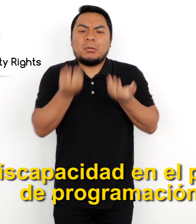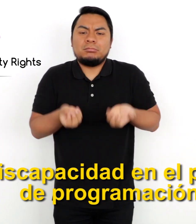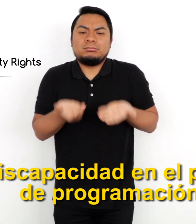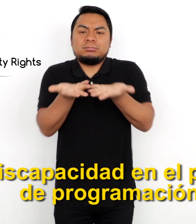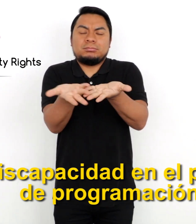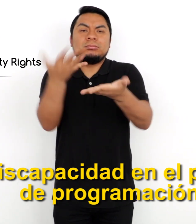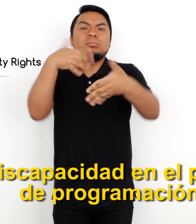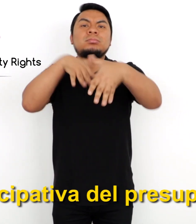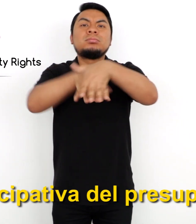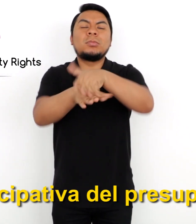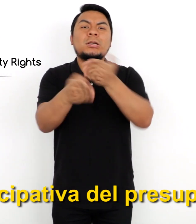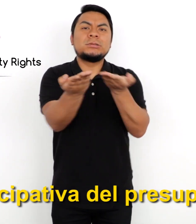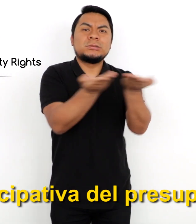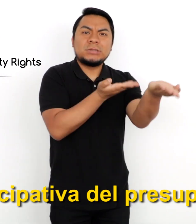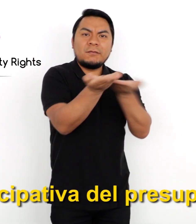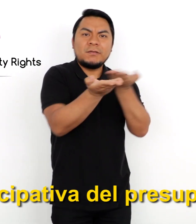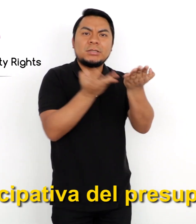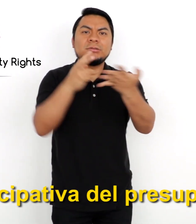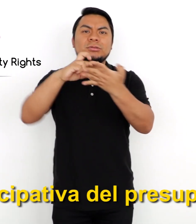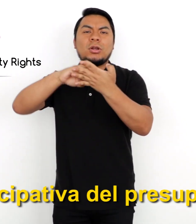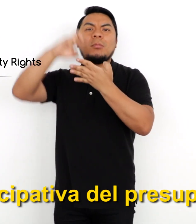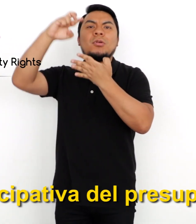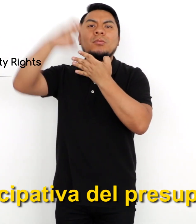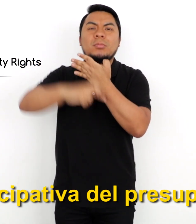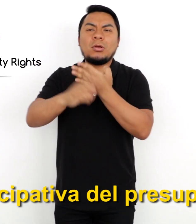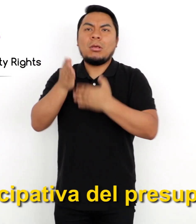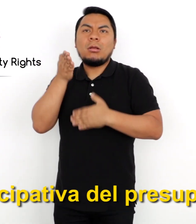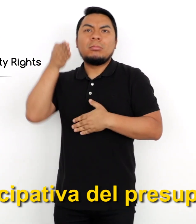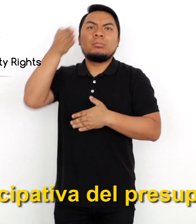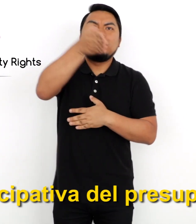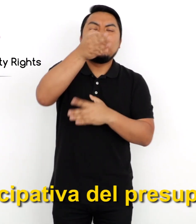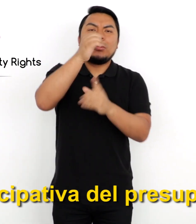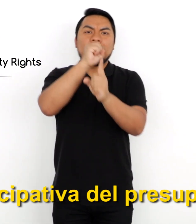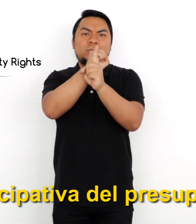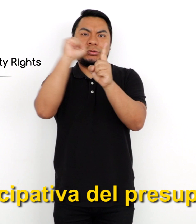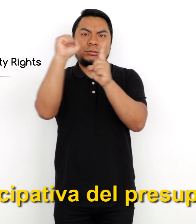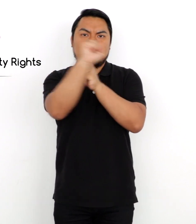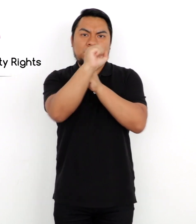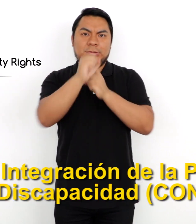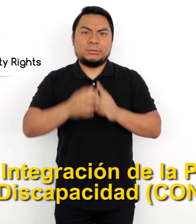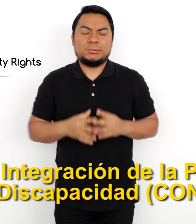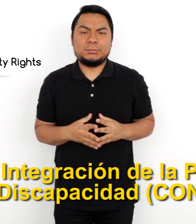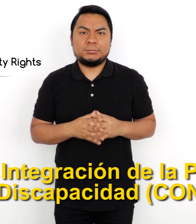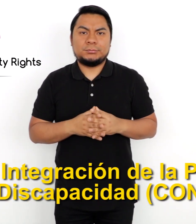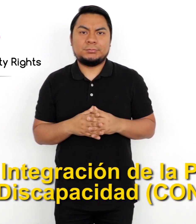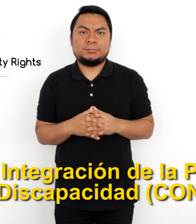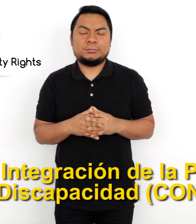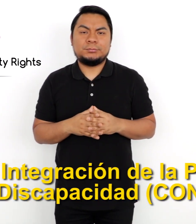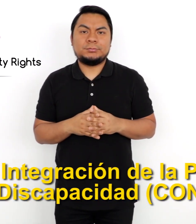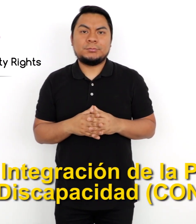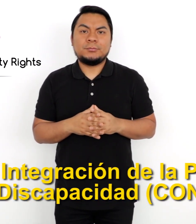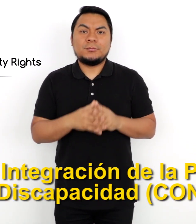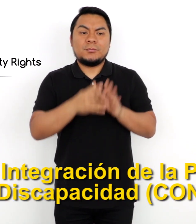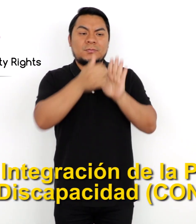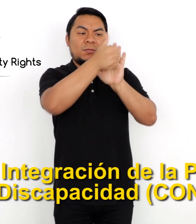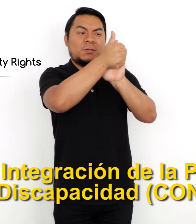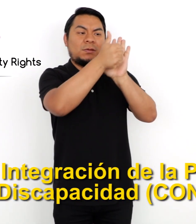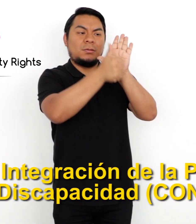programación participativa del presupuesto b. La integración de la persona